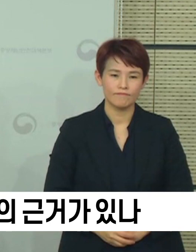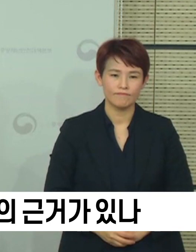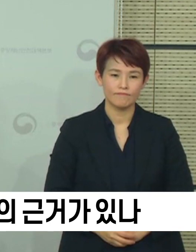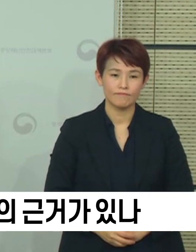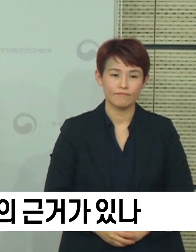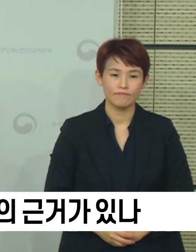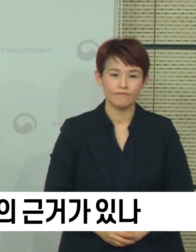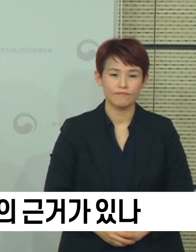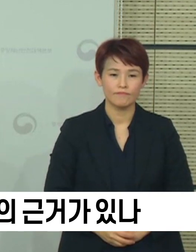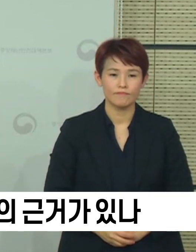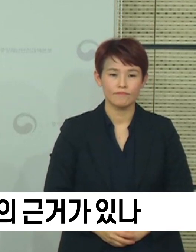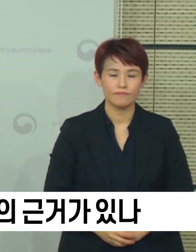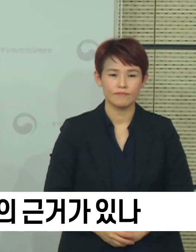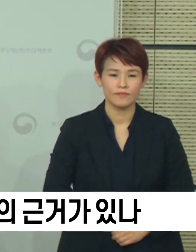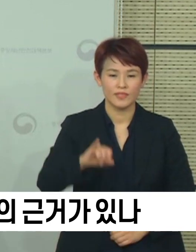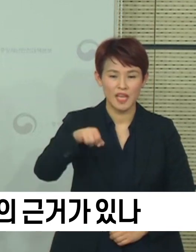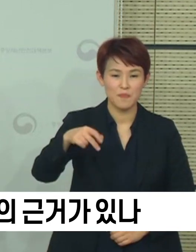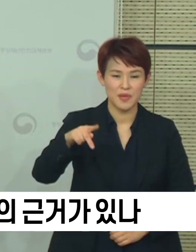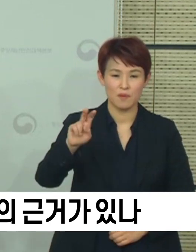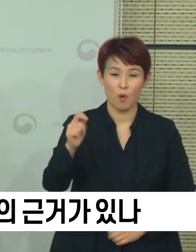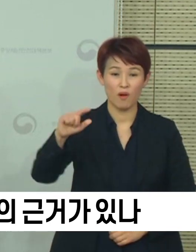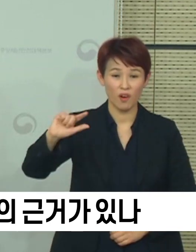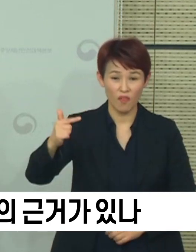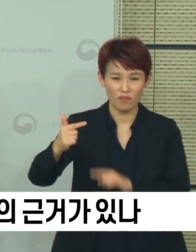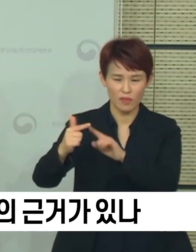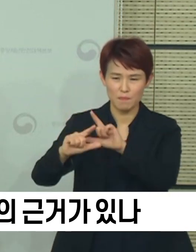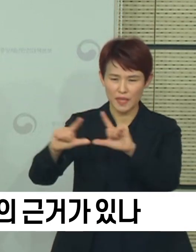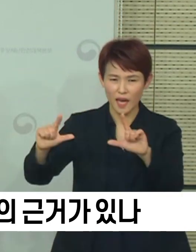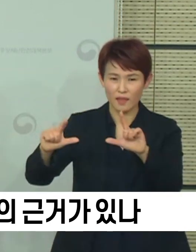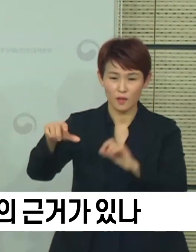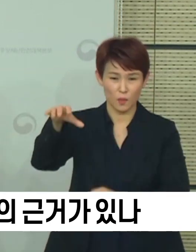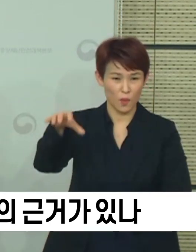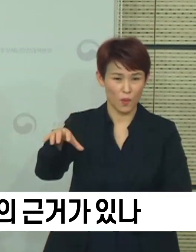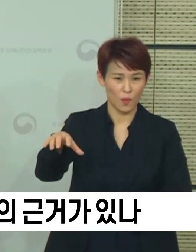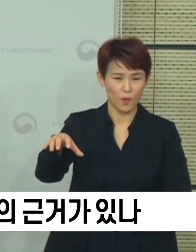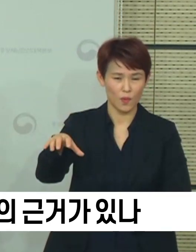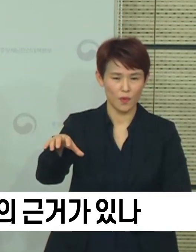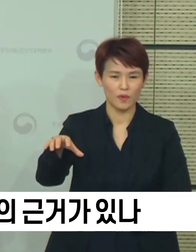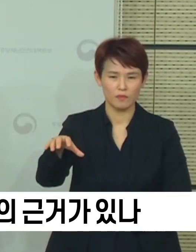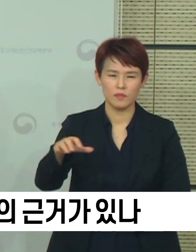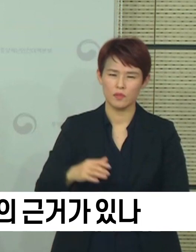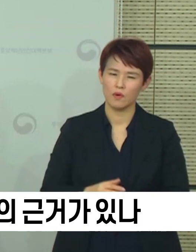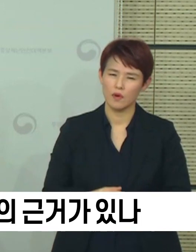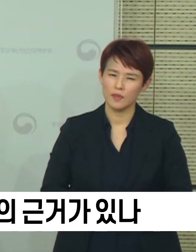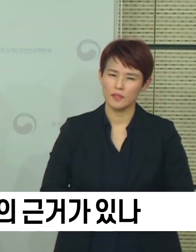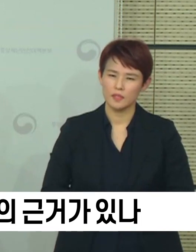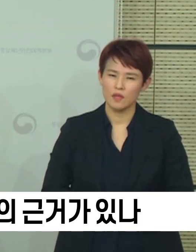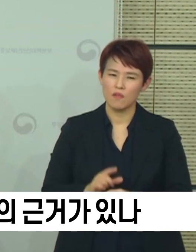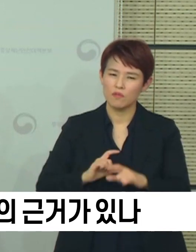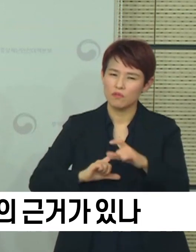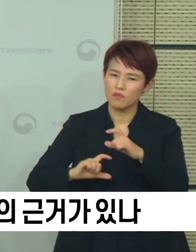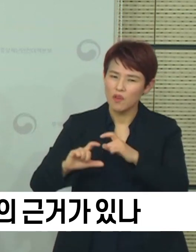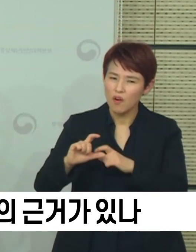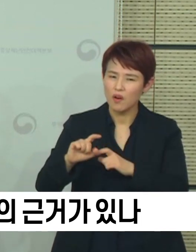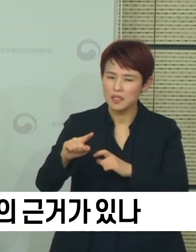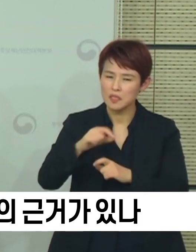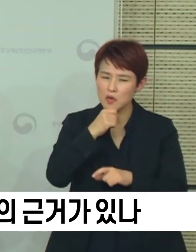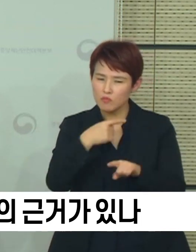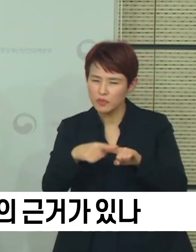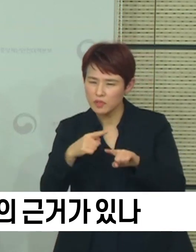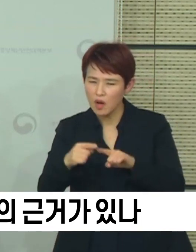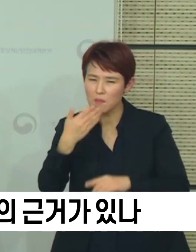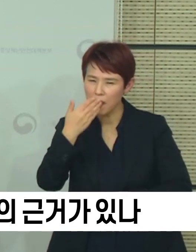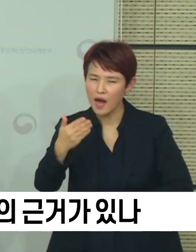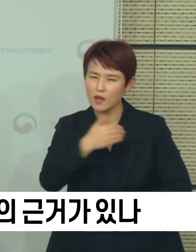그 JP 모건과 같은 민간 기구에서는 좀 더 자유롭게 이러한 분석을 할 수